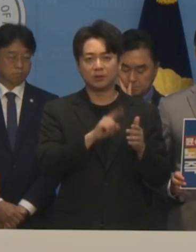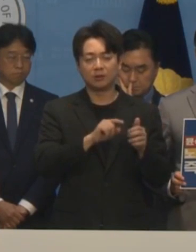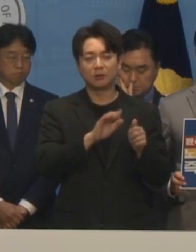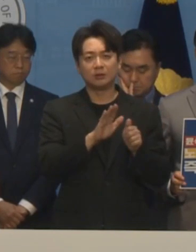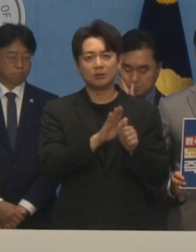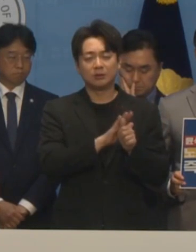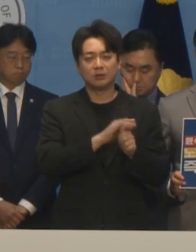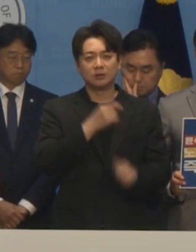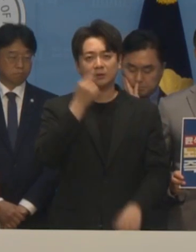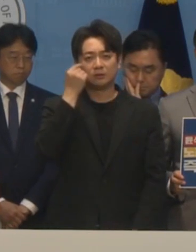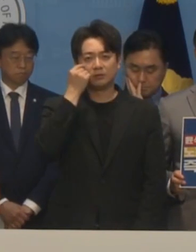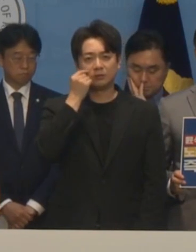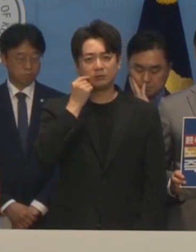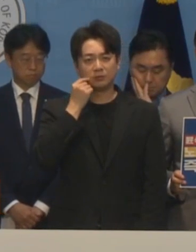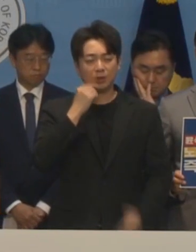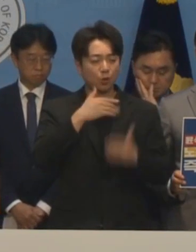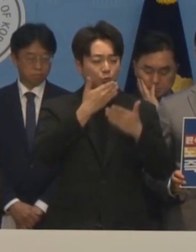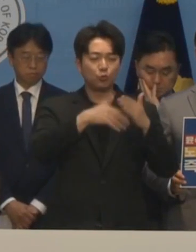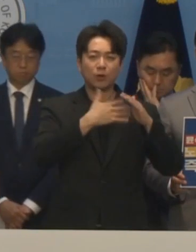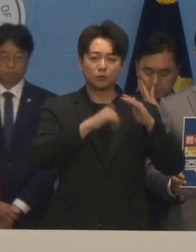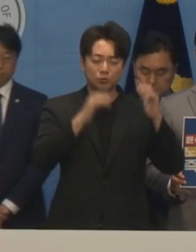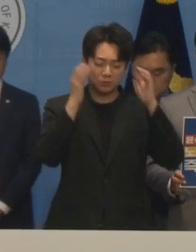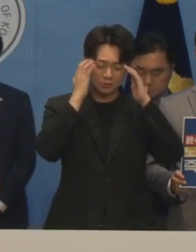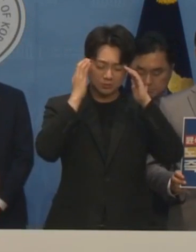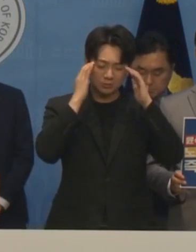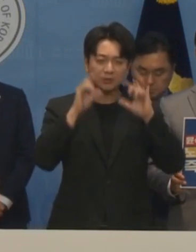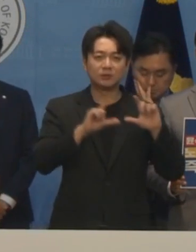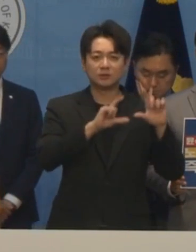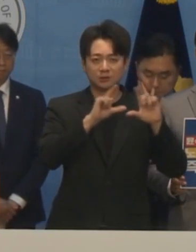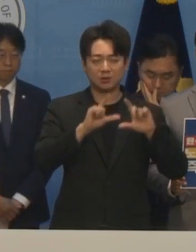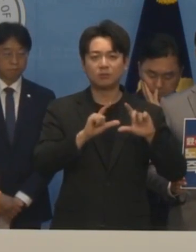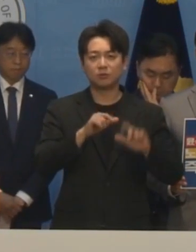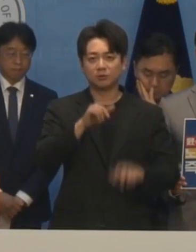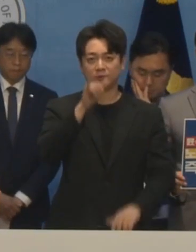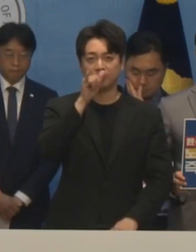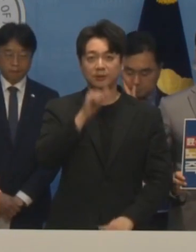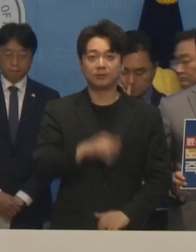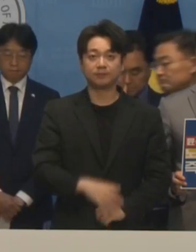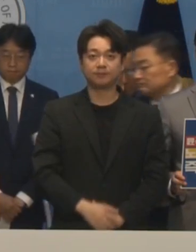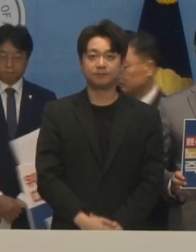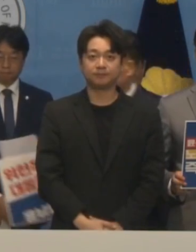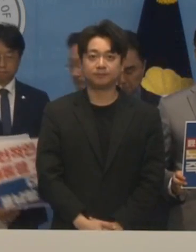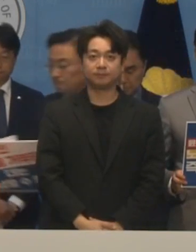가족들은 지금도 끔찍한 시간을 보내고 있습니다.